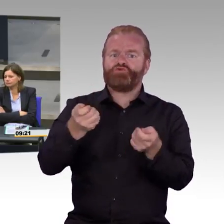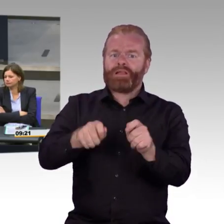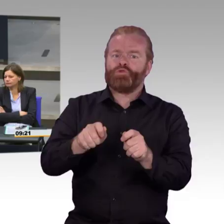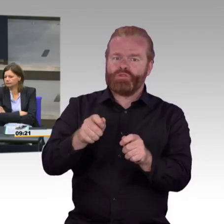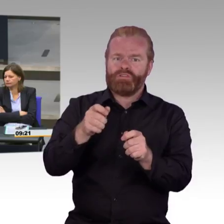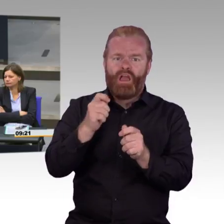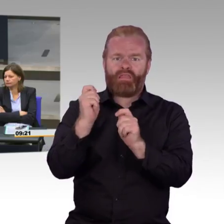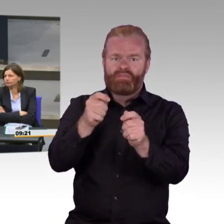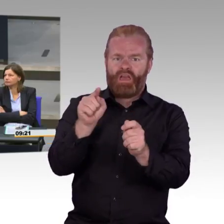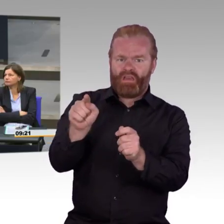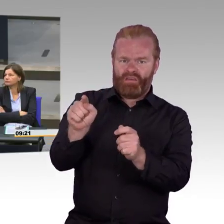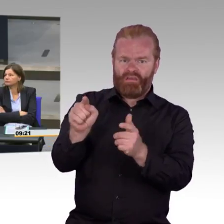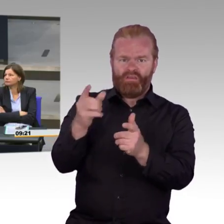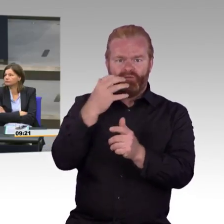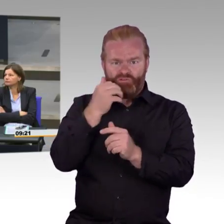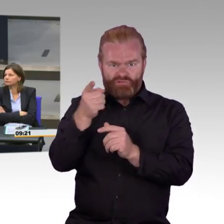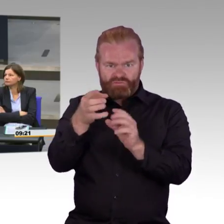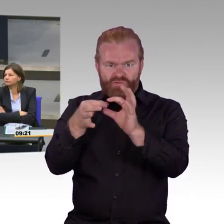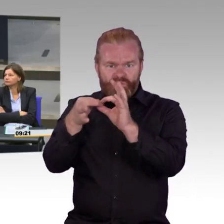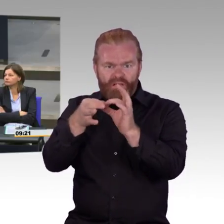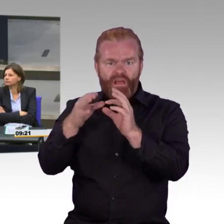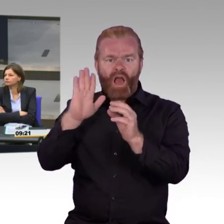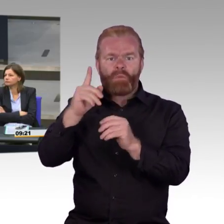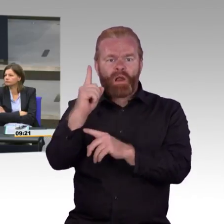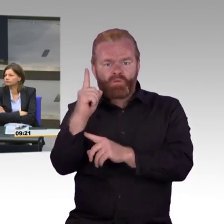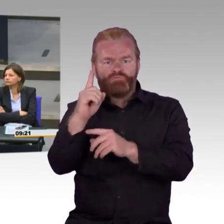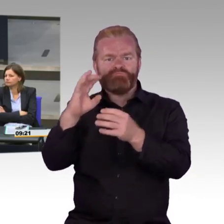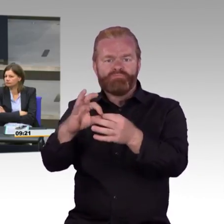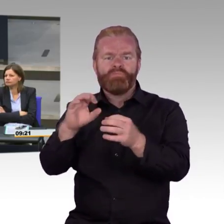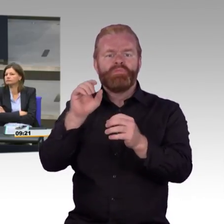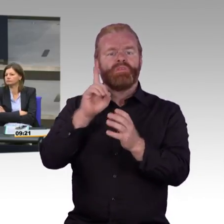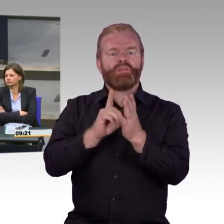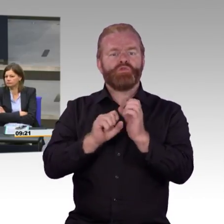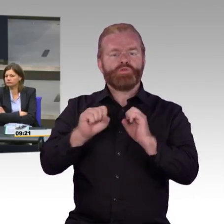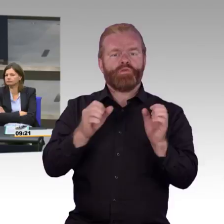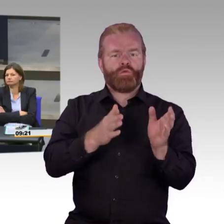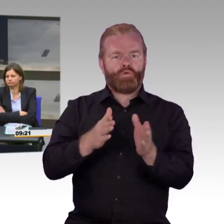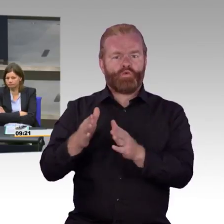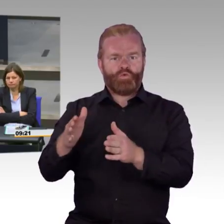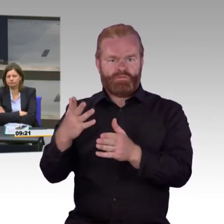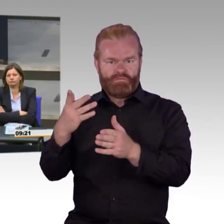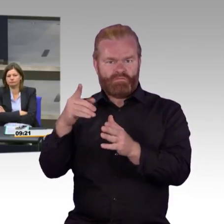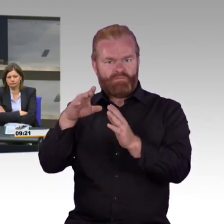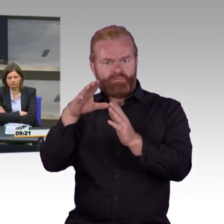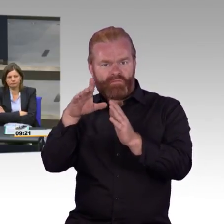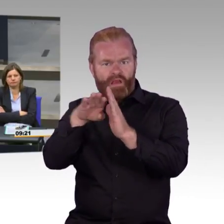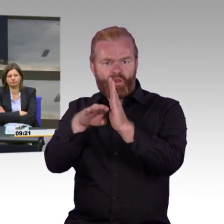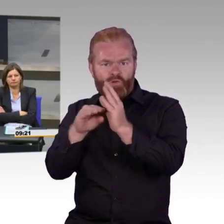vorbereiten. Die Frage, die sich ja einmal stellt, ist, brauchen wir nicht etwas, was generell Abmahnungen betrifft und nicht nur im Zusammenhang